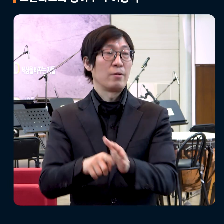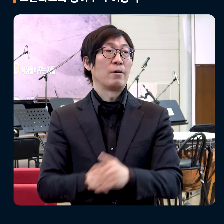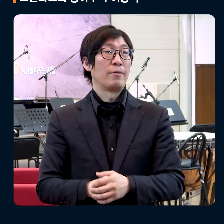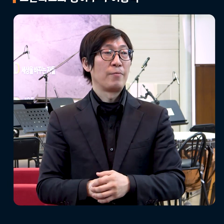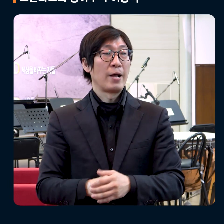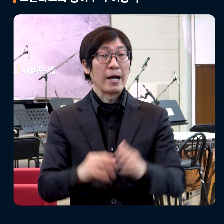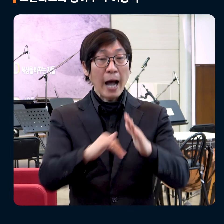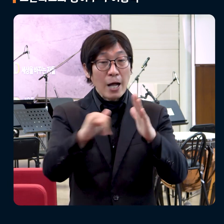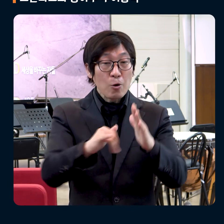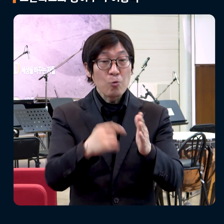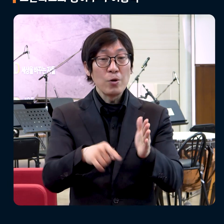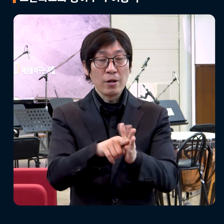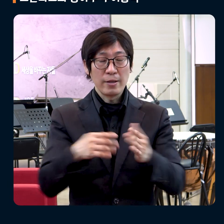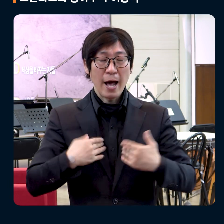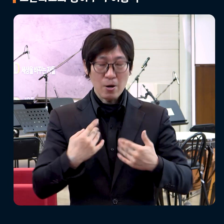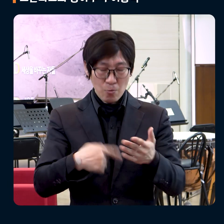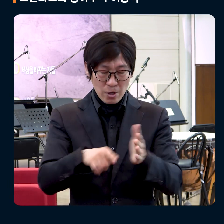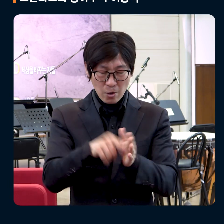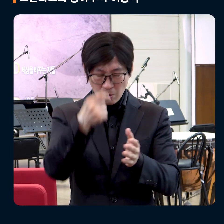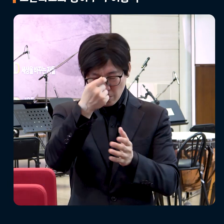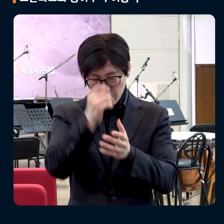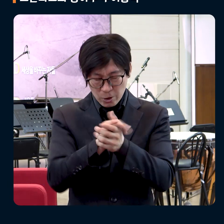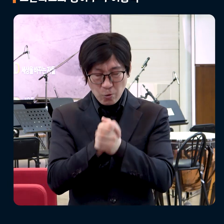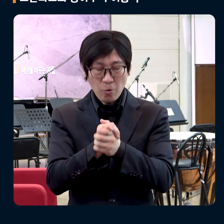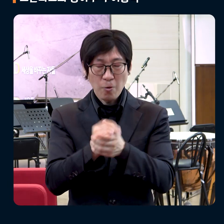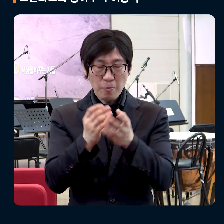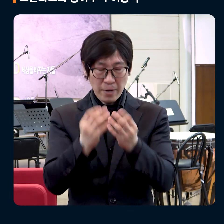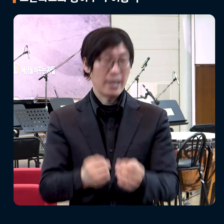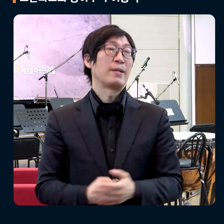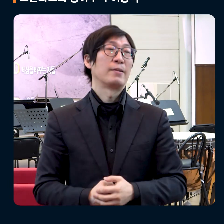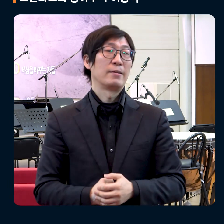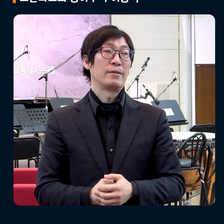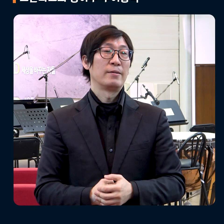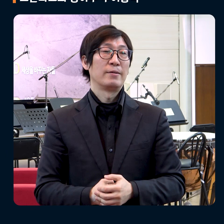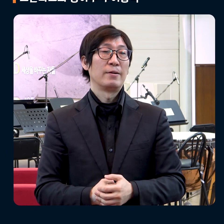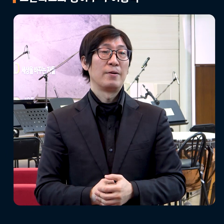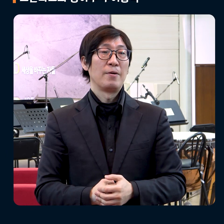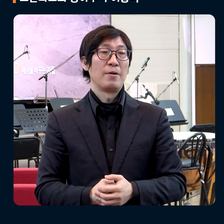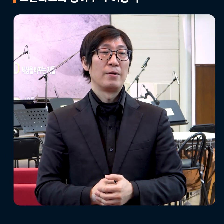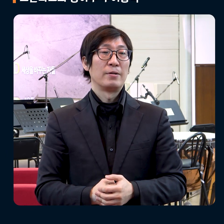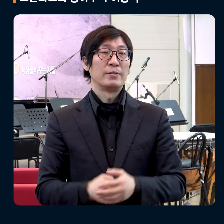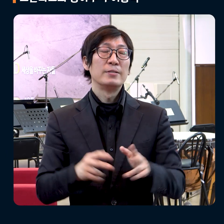아빠 교회를 위해서, 우리 가족을 위해서, 나를 위해서 얼마나 기도했는지 모릅니다.